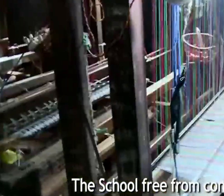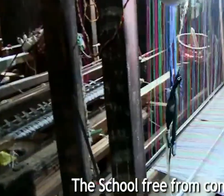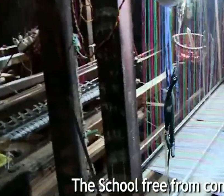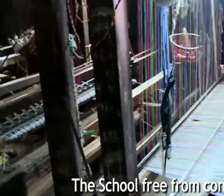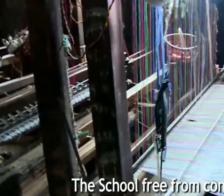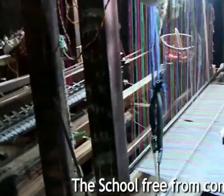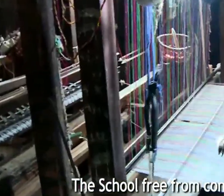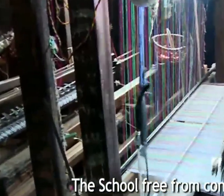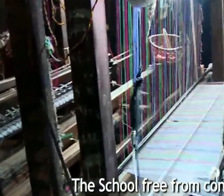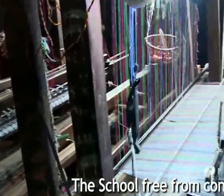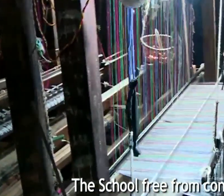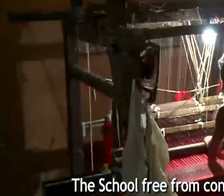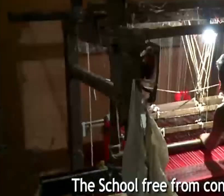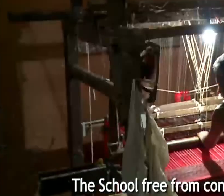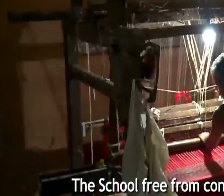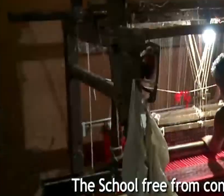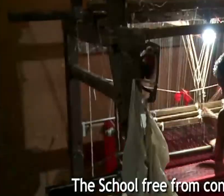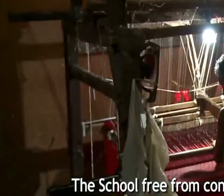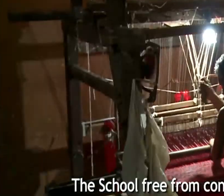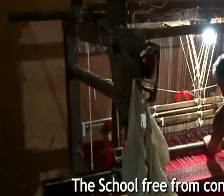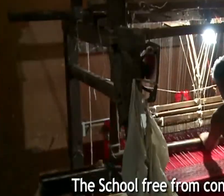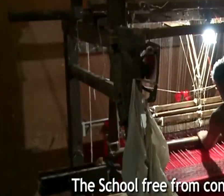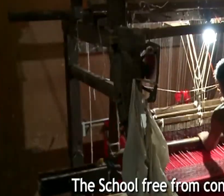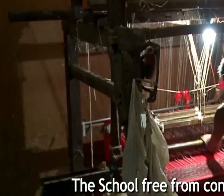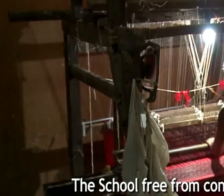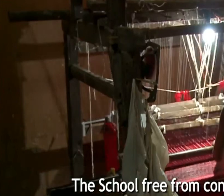धन साधन समय की सीमा से